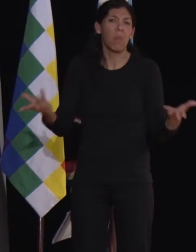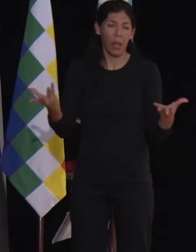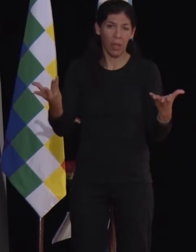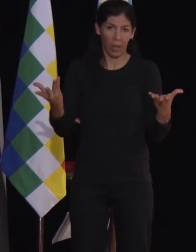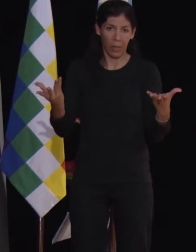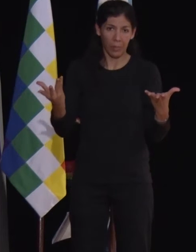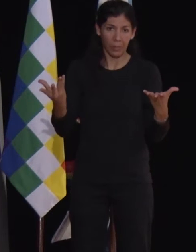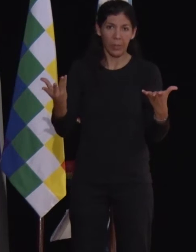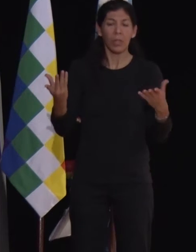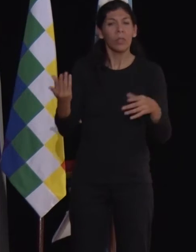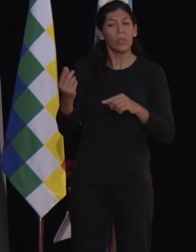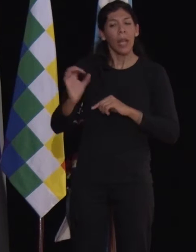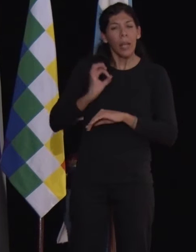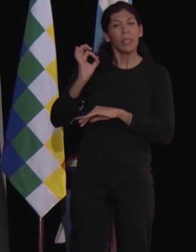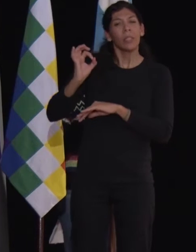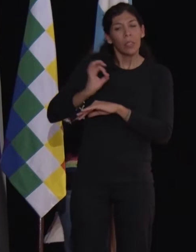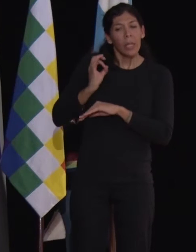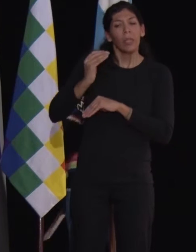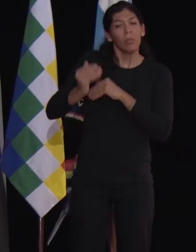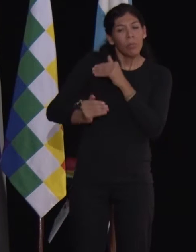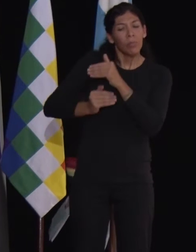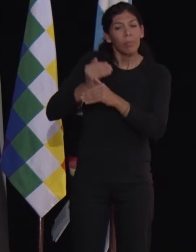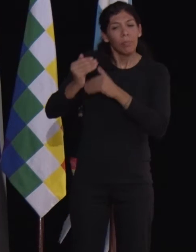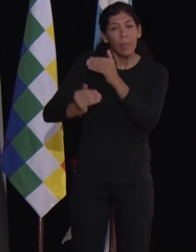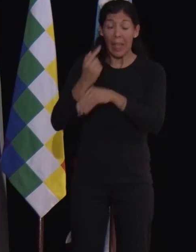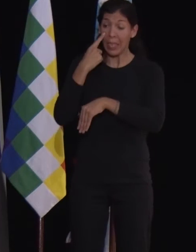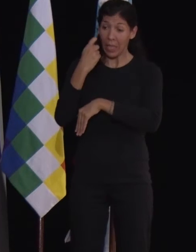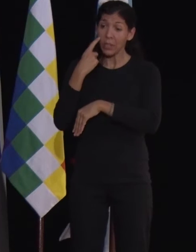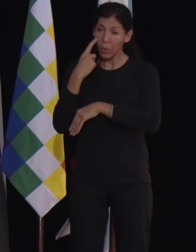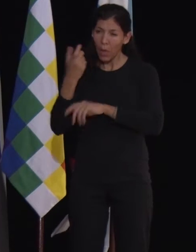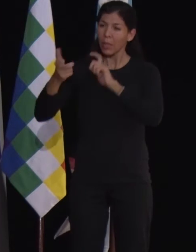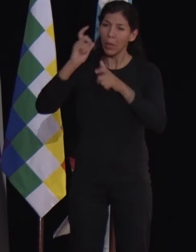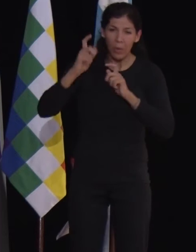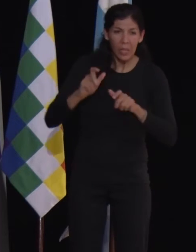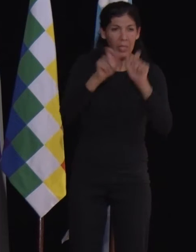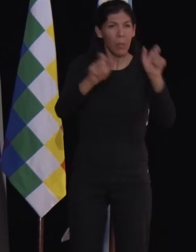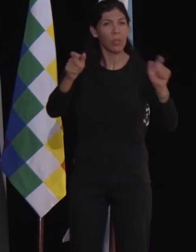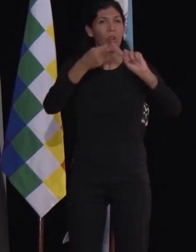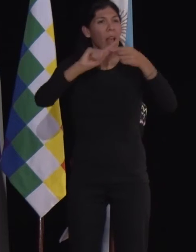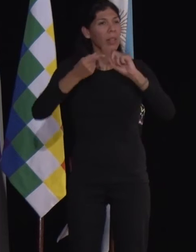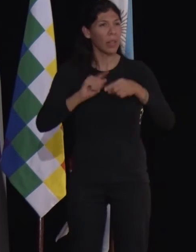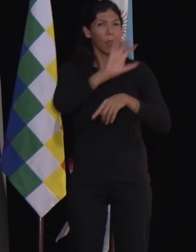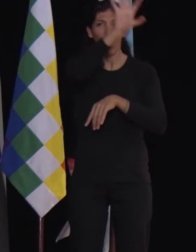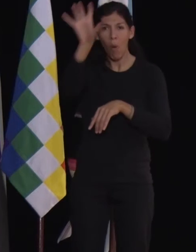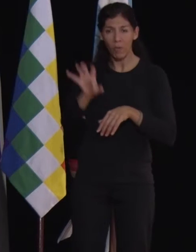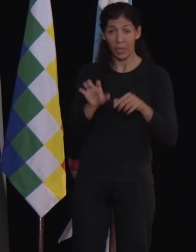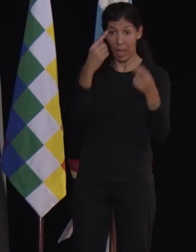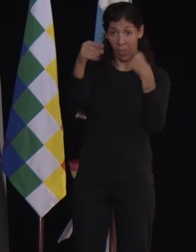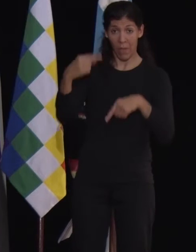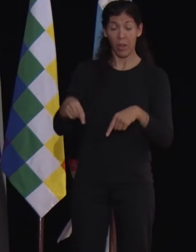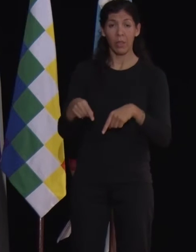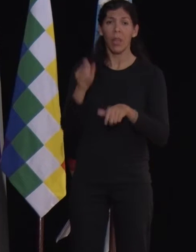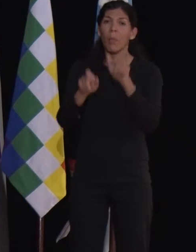con lo que nos fuimos dando cuenta en estos años de intercambiar experiencias de conocer intérpretes de otros lugares es que algunas